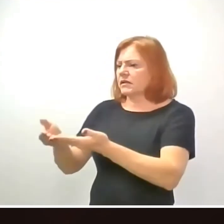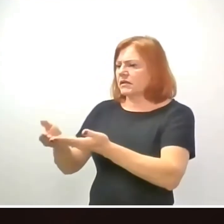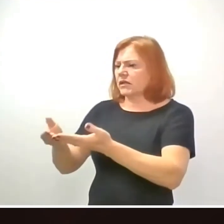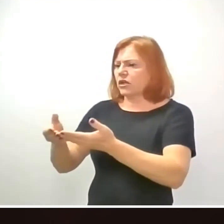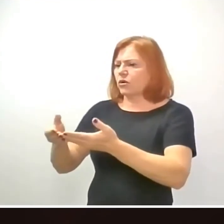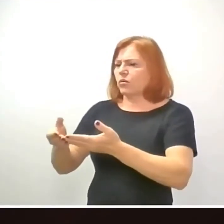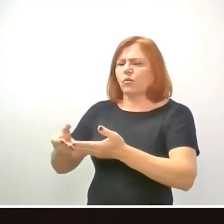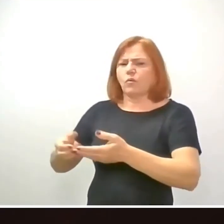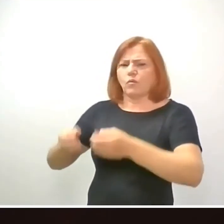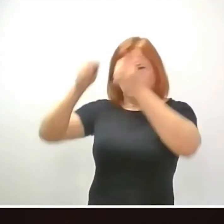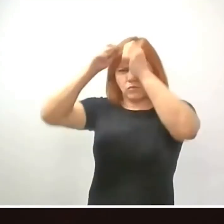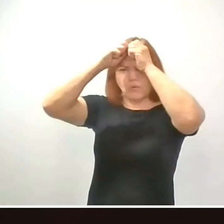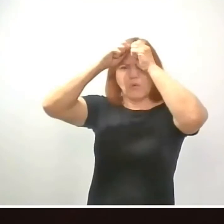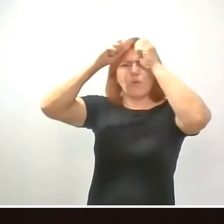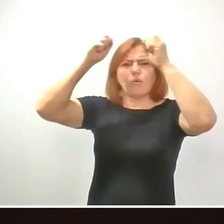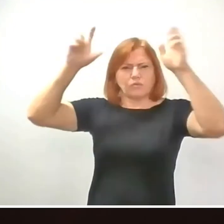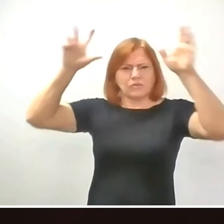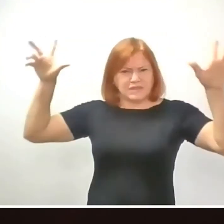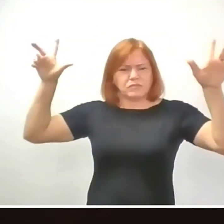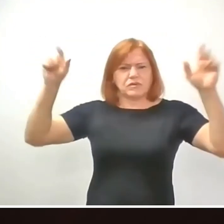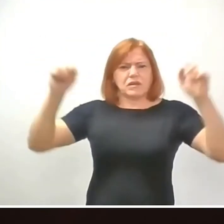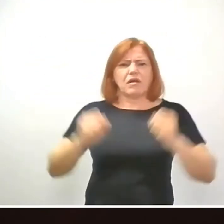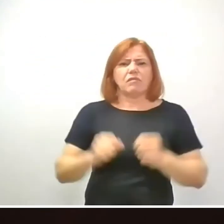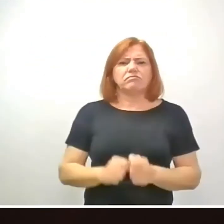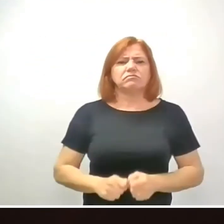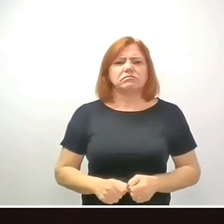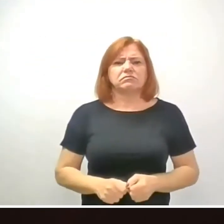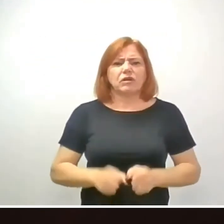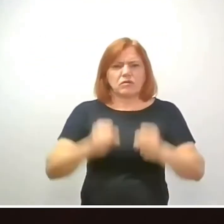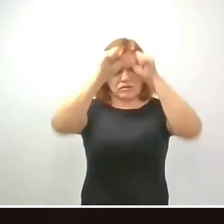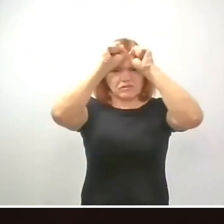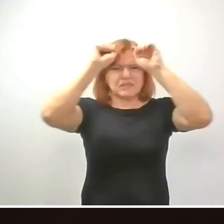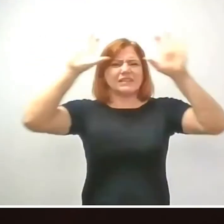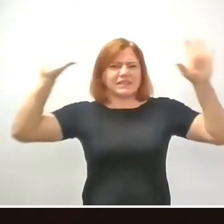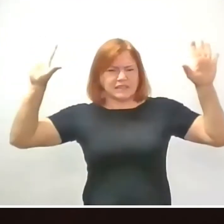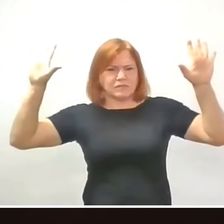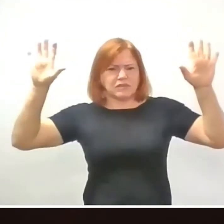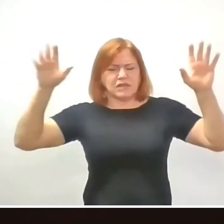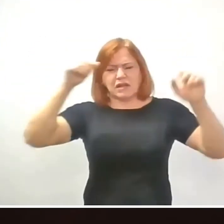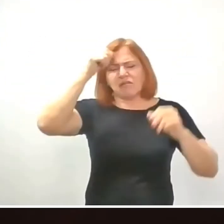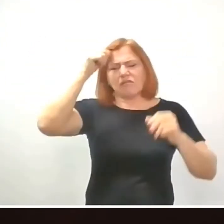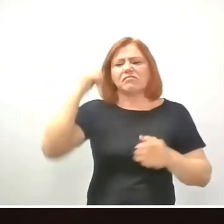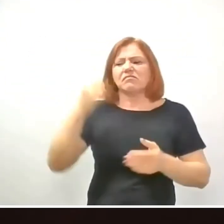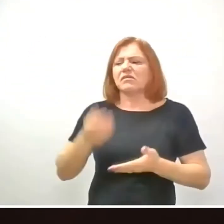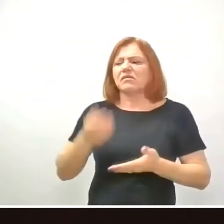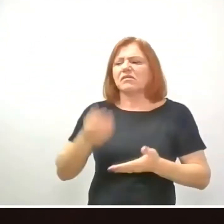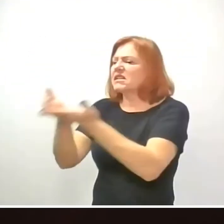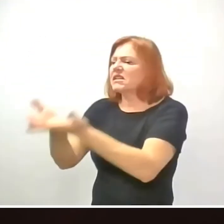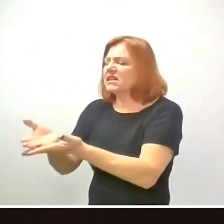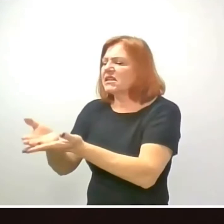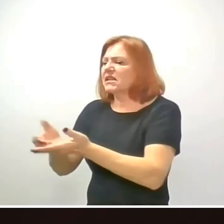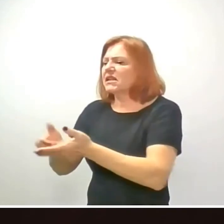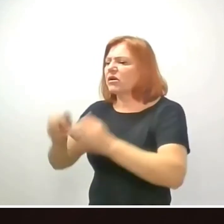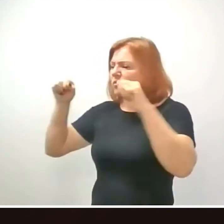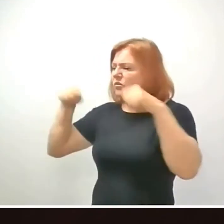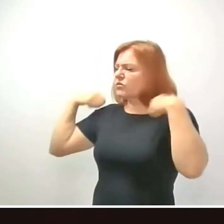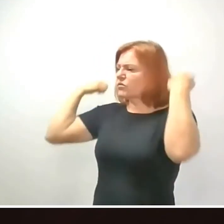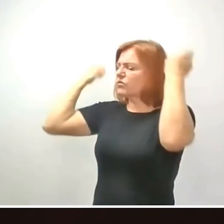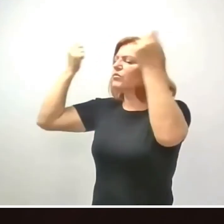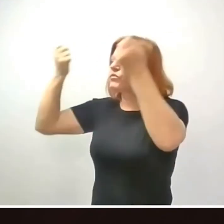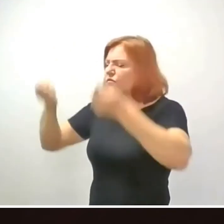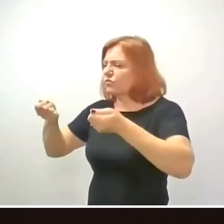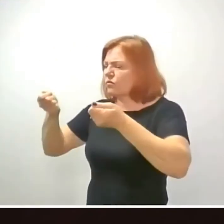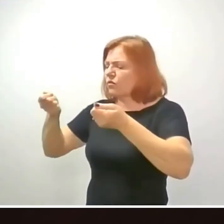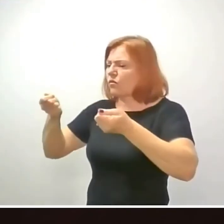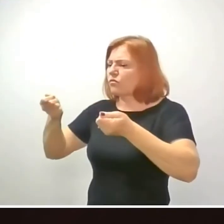a Inquisição, nas mãos dos monges dominicanos. os monges dominicanos passaram a ter essa